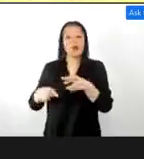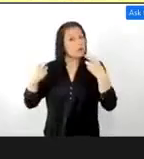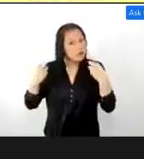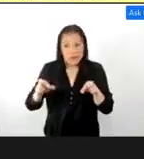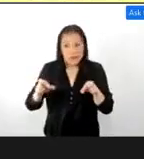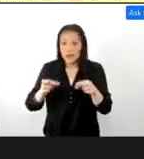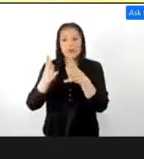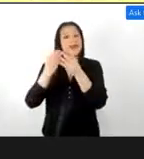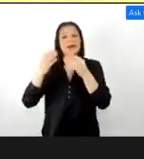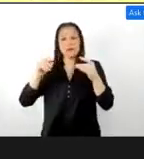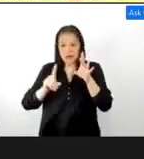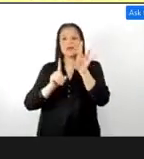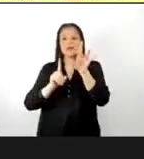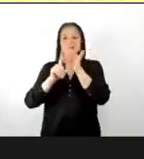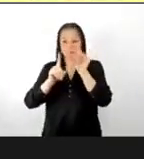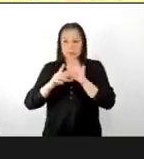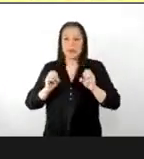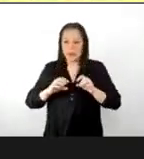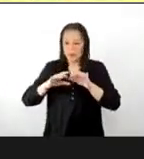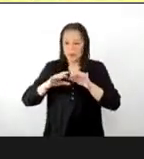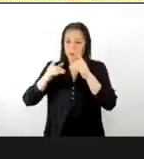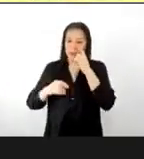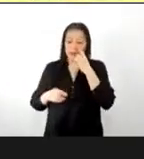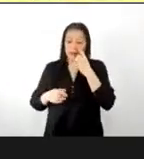que hayan muchas infecciones en un lugar.